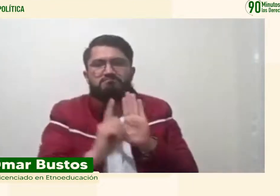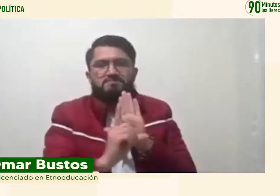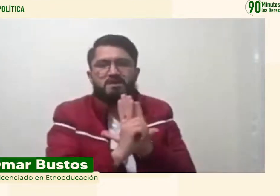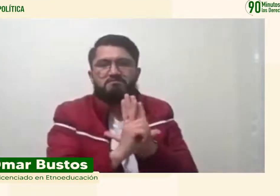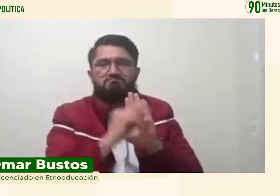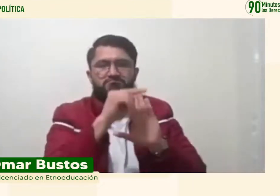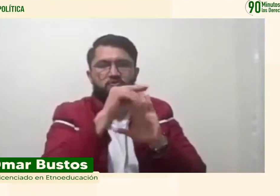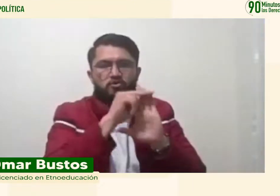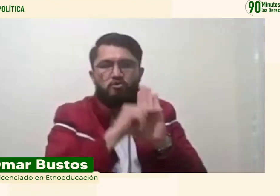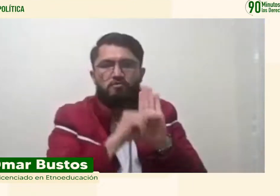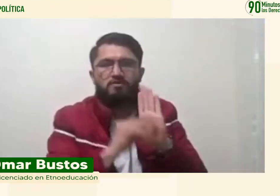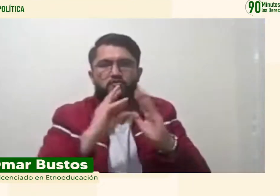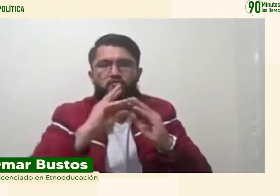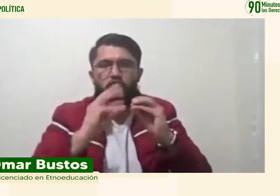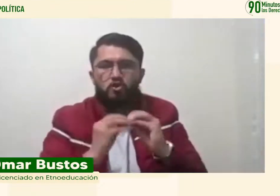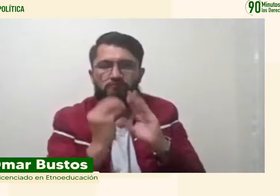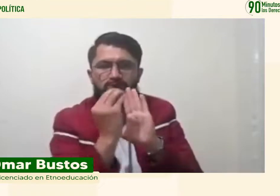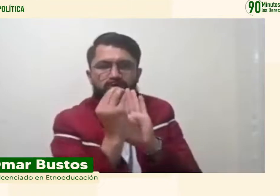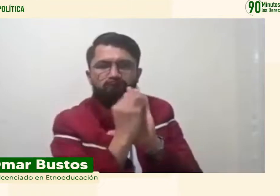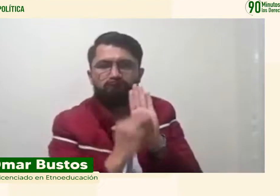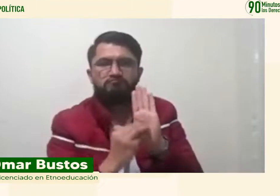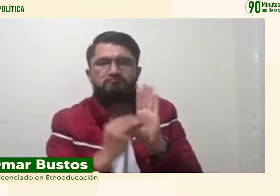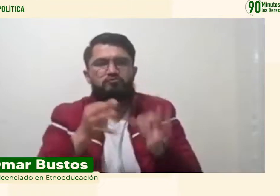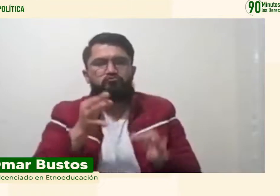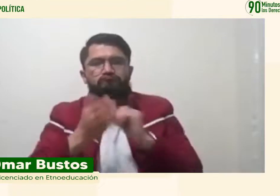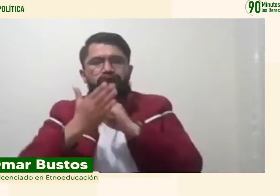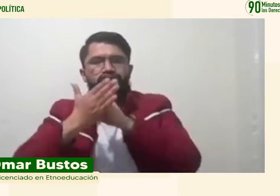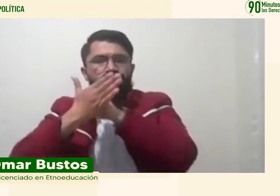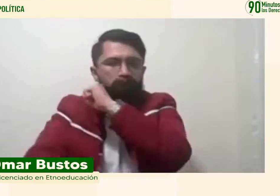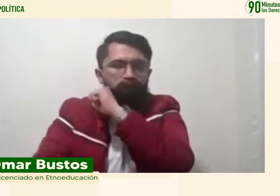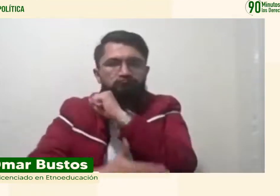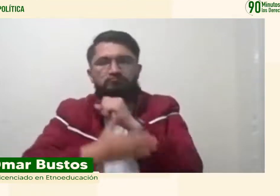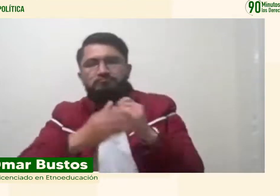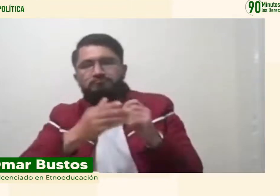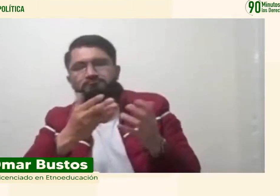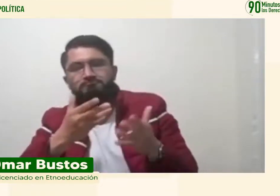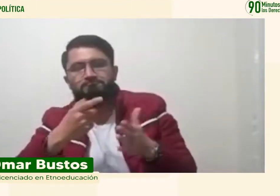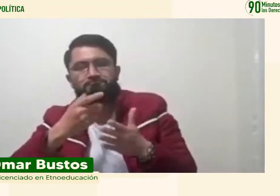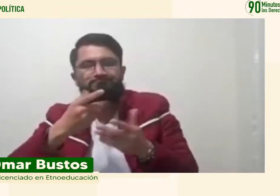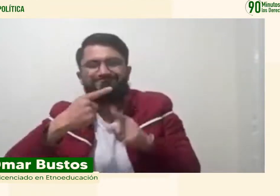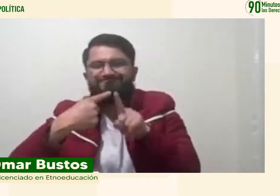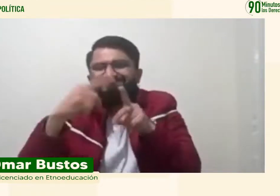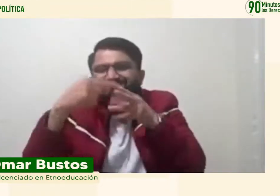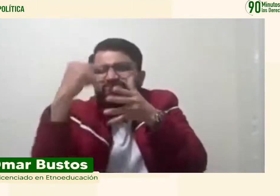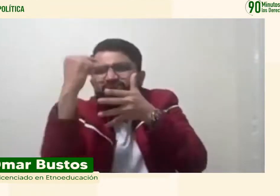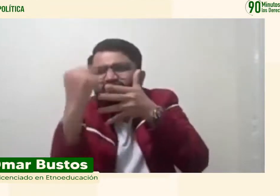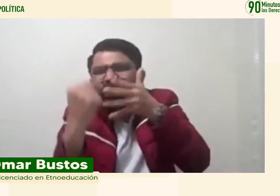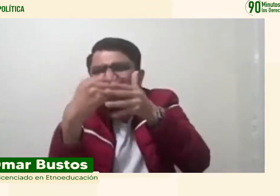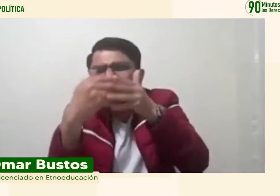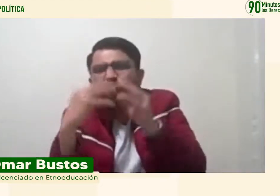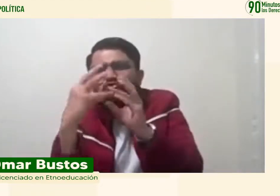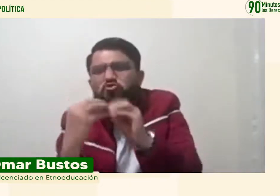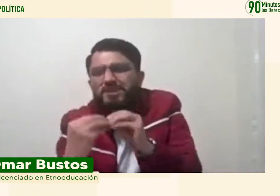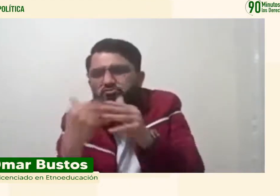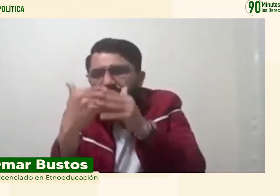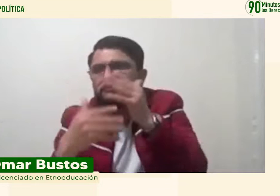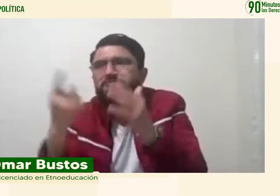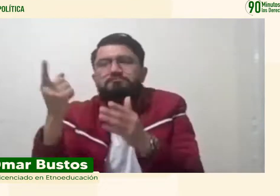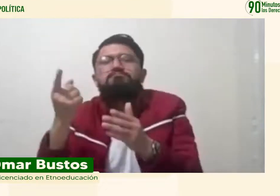judicial que está hay normas hay leyes que rigen también que el pce no debe ser si no hay consecuencias